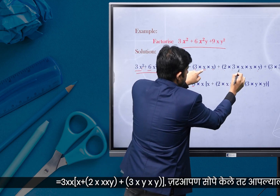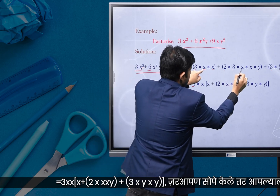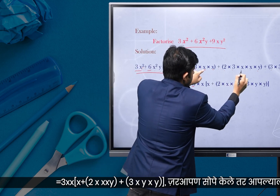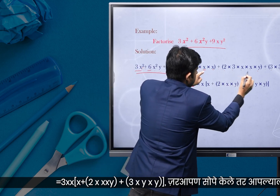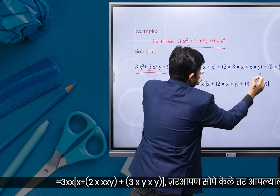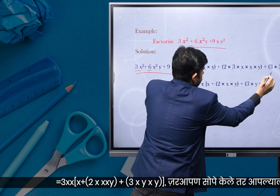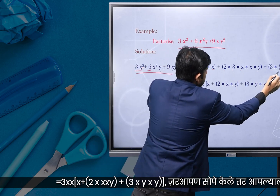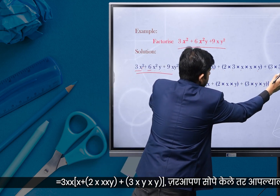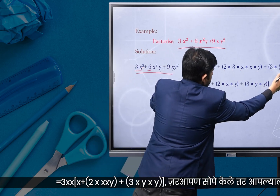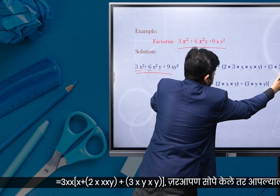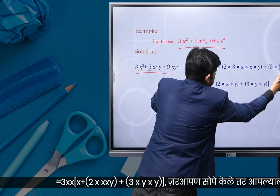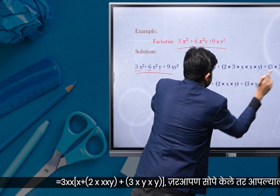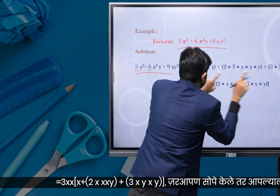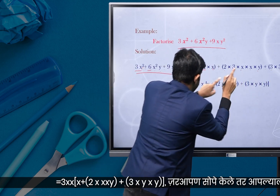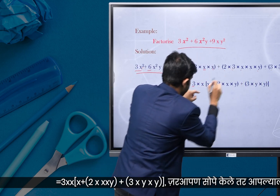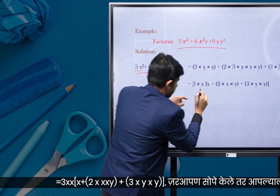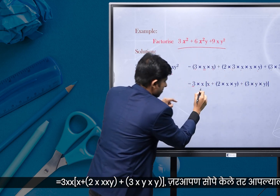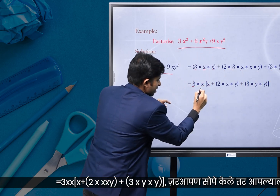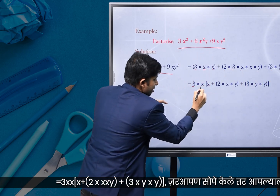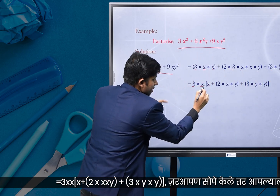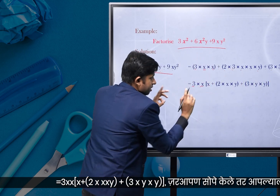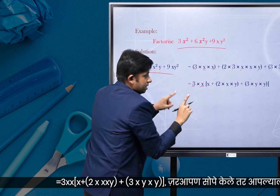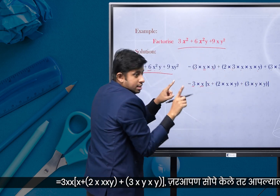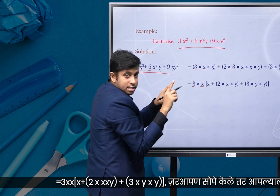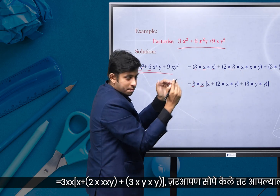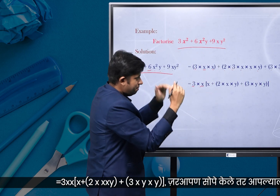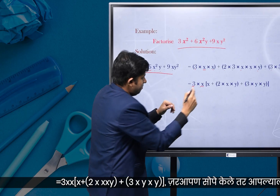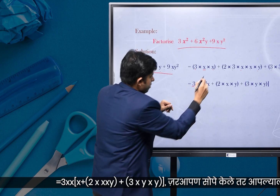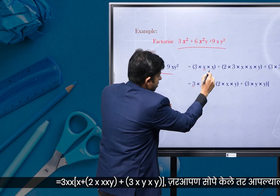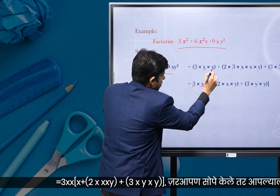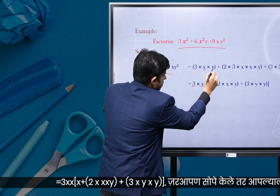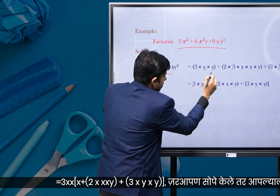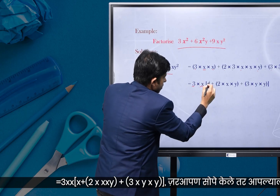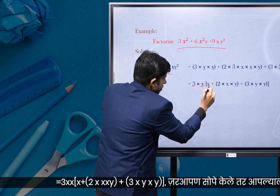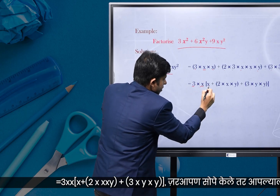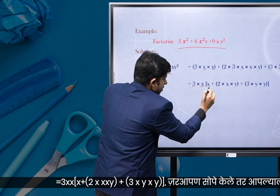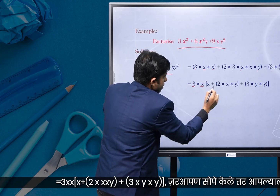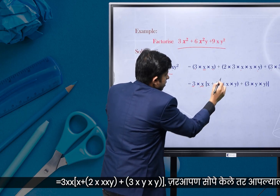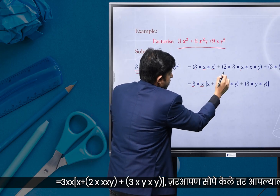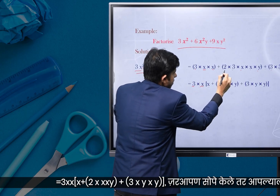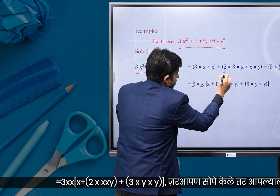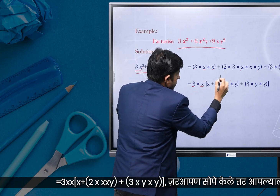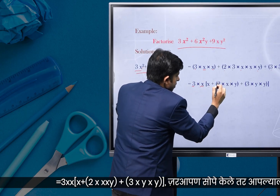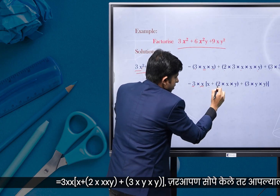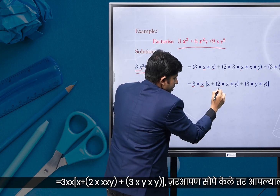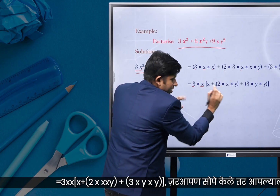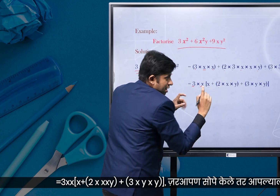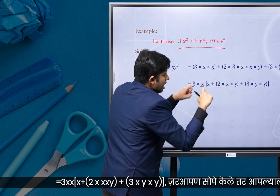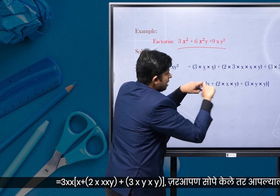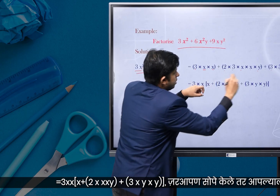3 गुणिले x कंसामध्ये x अधिक आणखी एका कंसामध्ये 2 गुणिले x गुणिले y